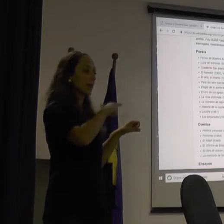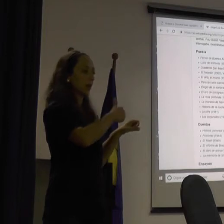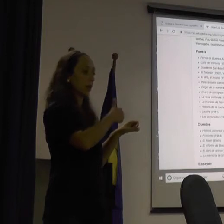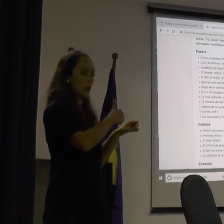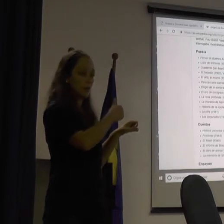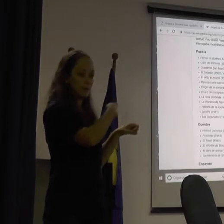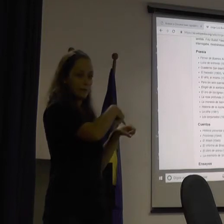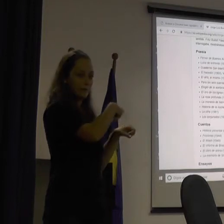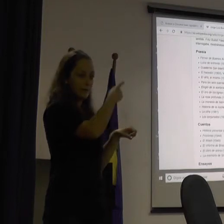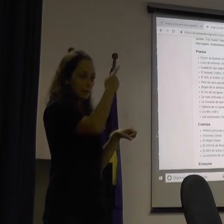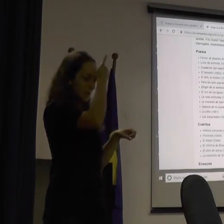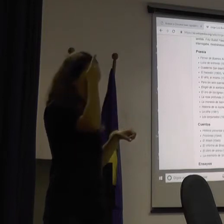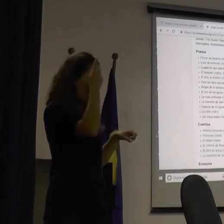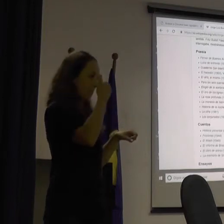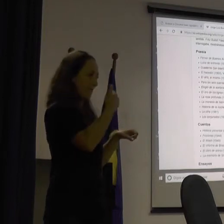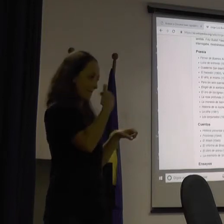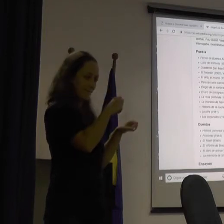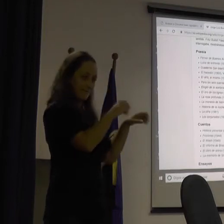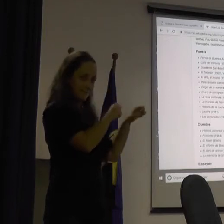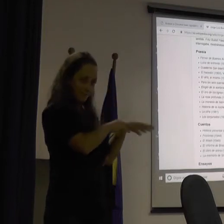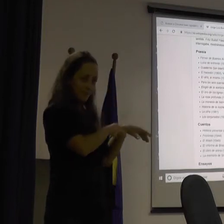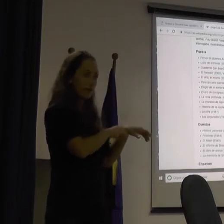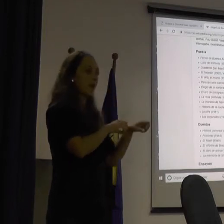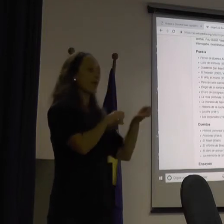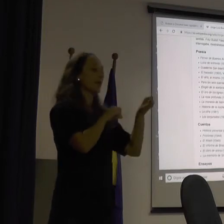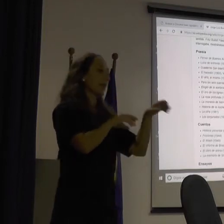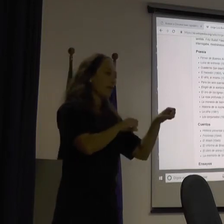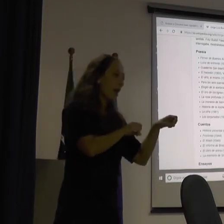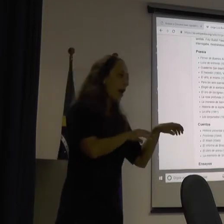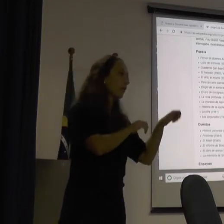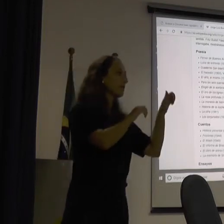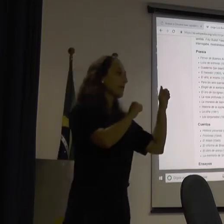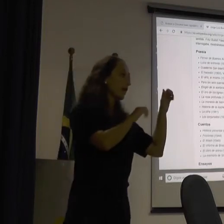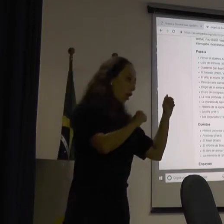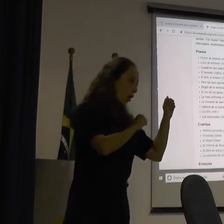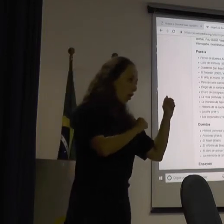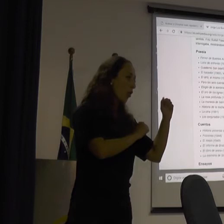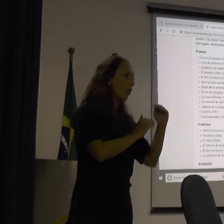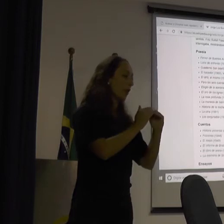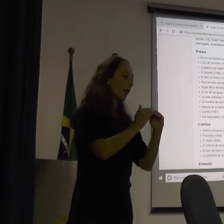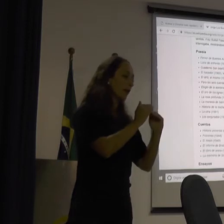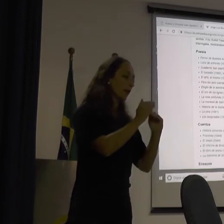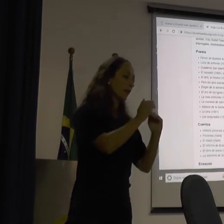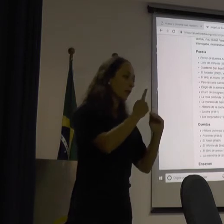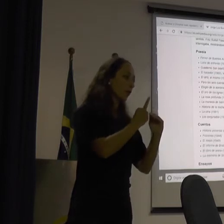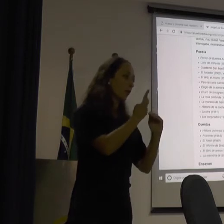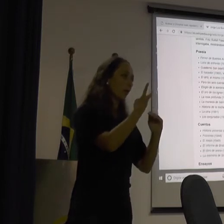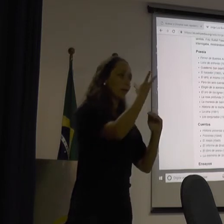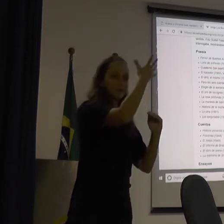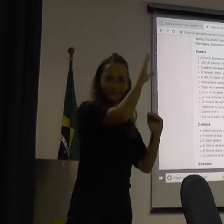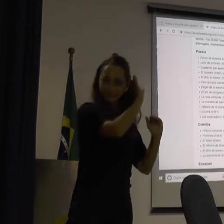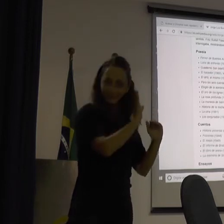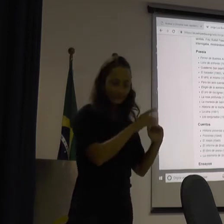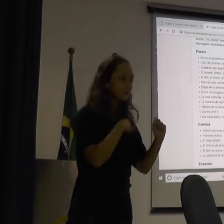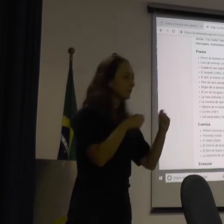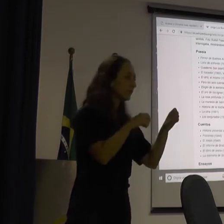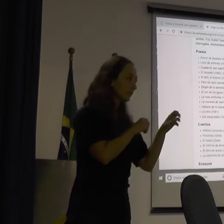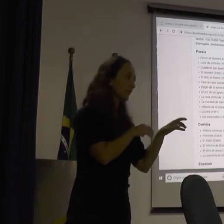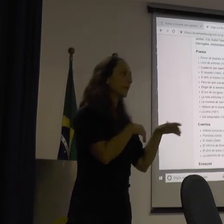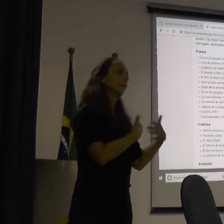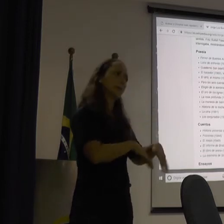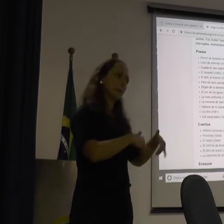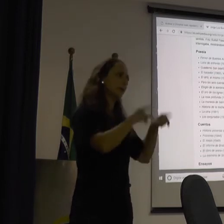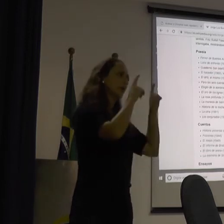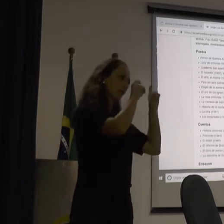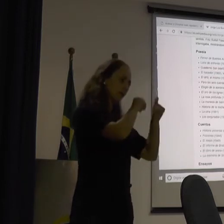dava aulas de espanhol, 1, 2, 3, 4, 5, 6, né? Então, era uma coisa assim muito difícil e só com o tempo,